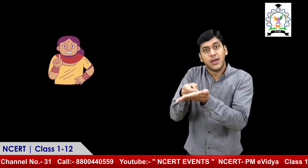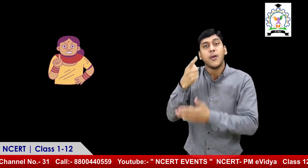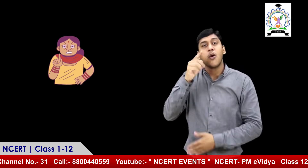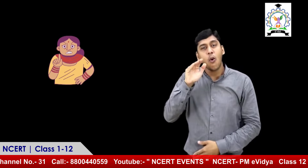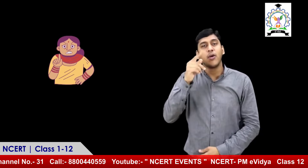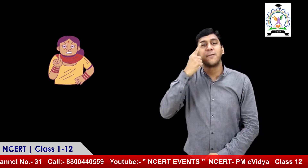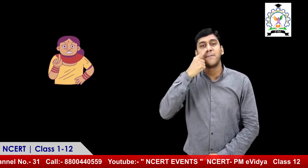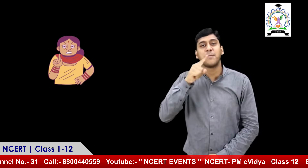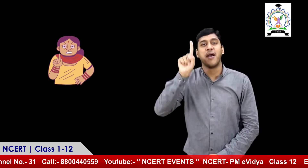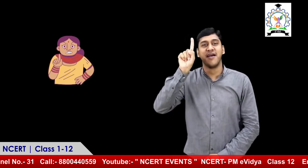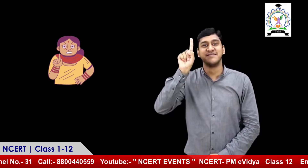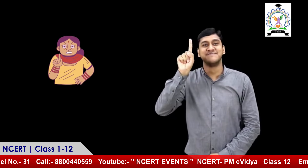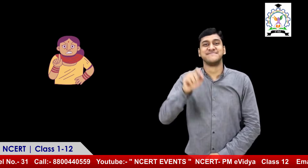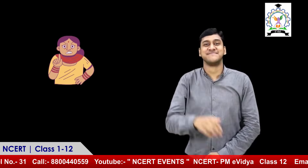इस प्रकार संकेत करते हैं।